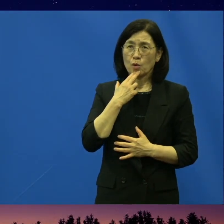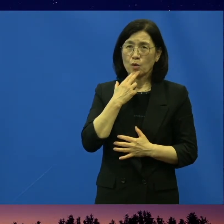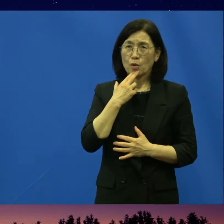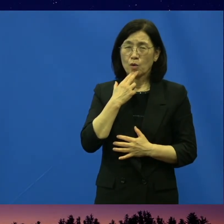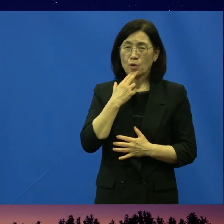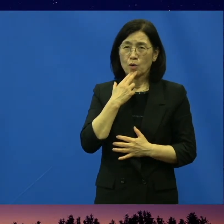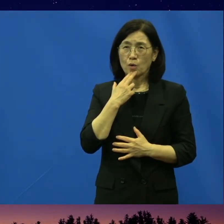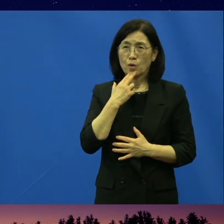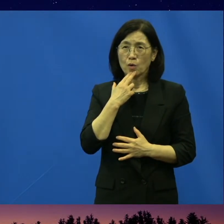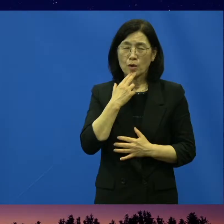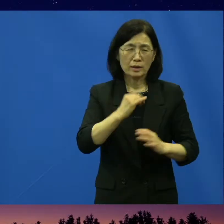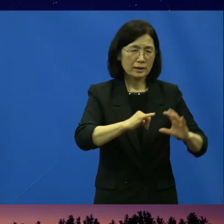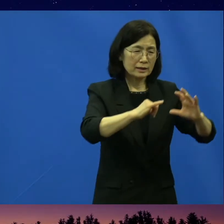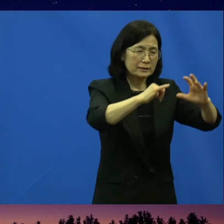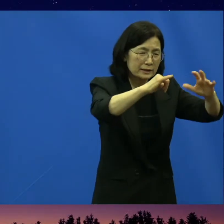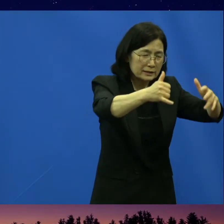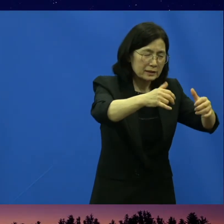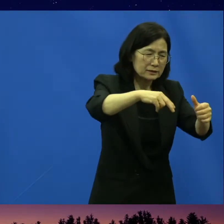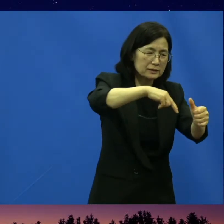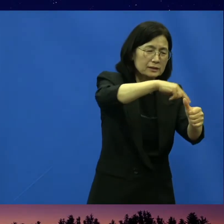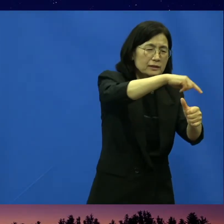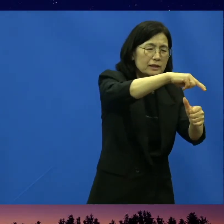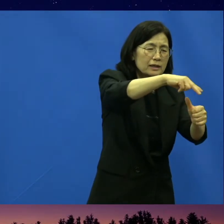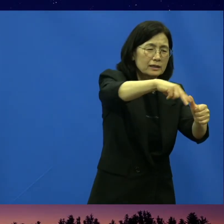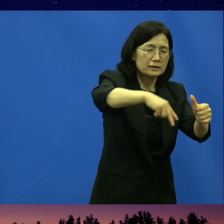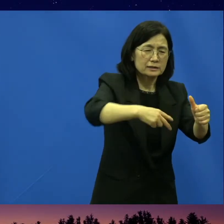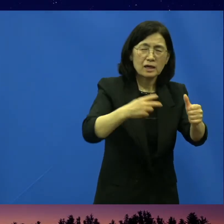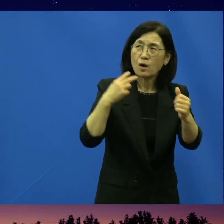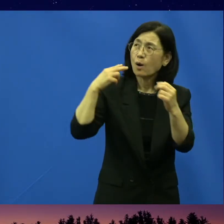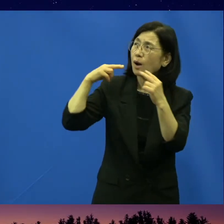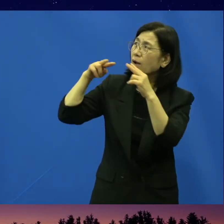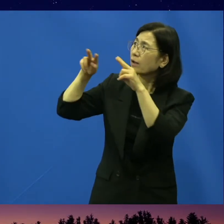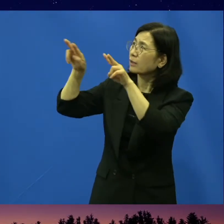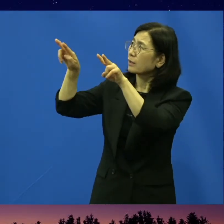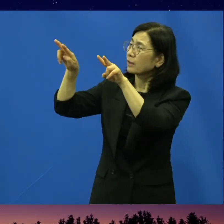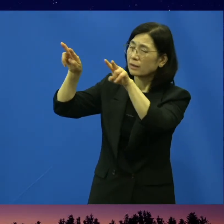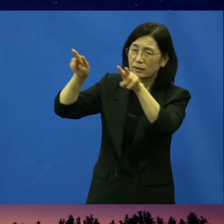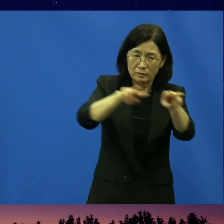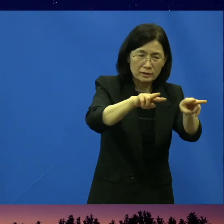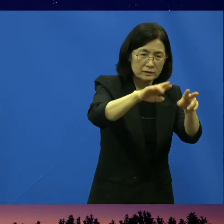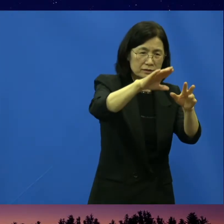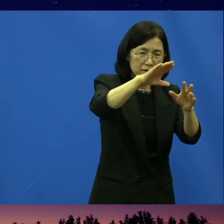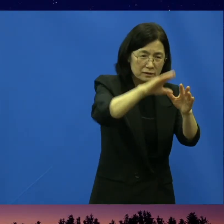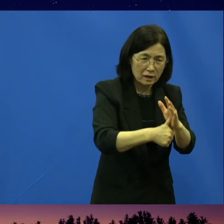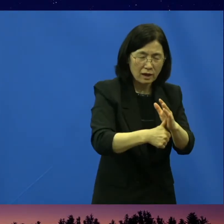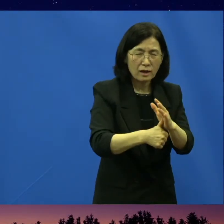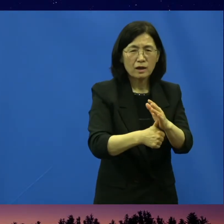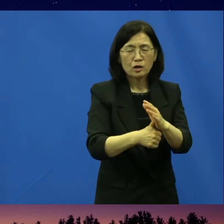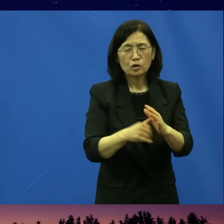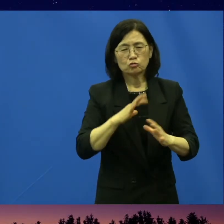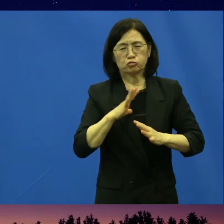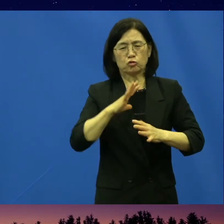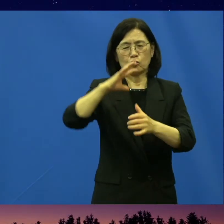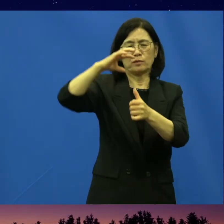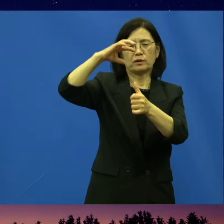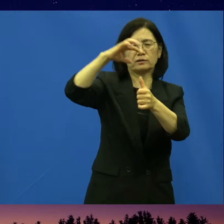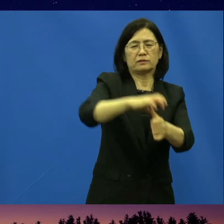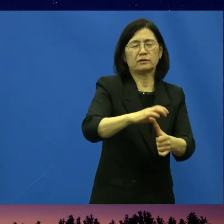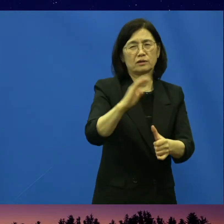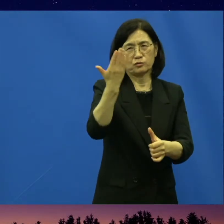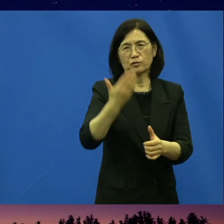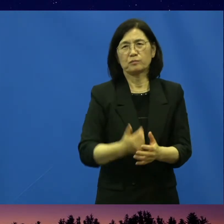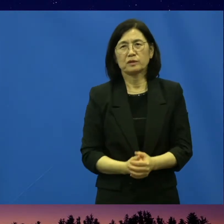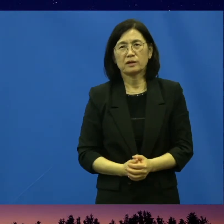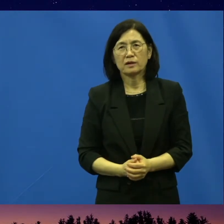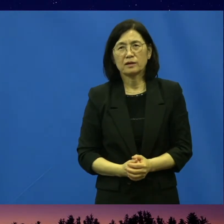주는 어떤 상황에 우리의 시선을 옮기는 순간 두려움은 나를 지배해버리고 마는 거예요. 그래서 우리는 두려움의 실체를